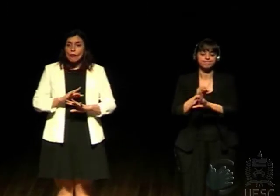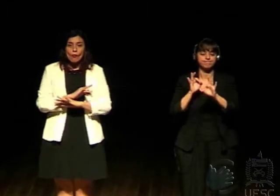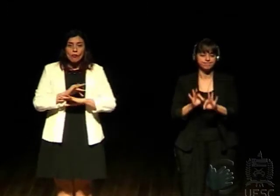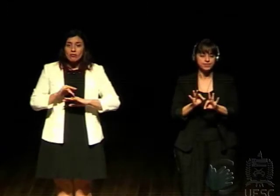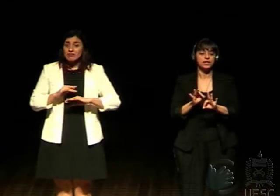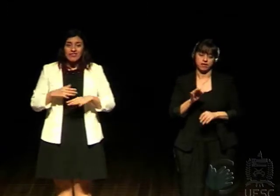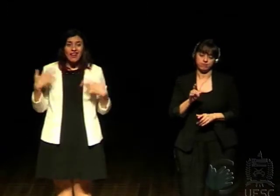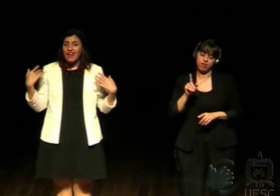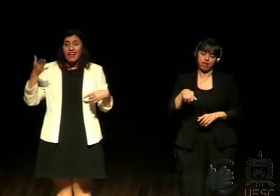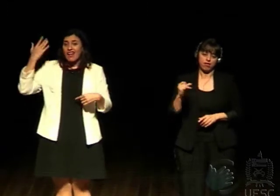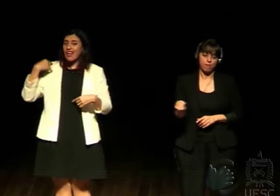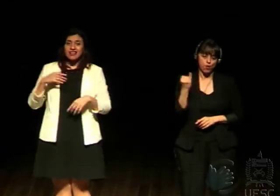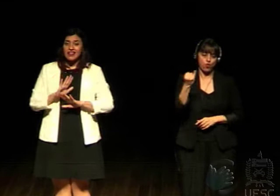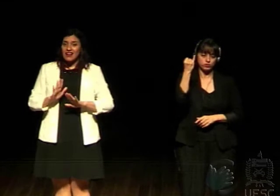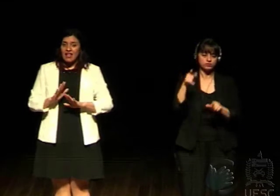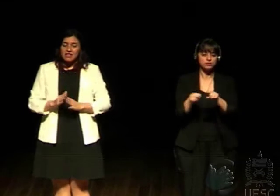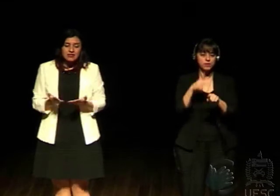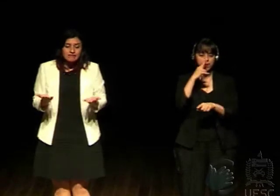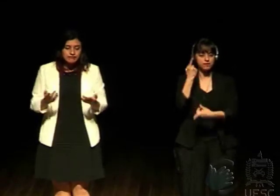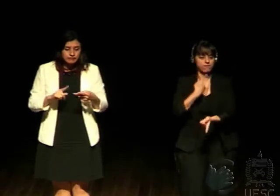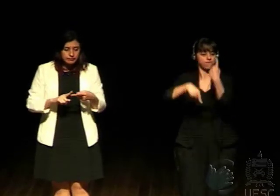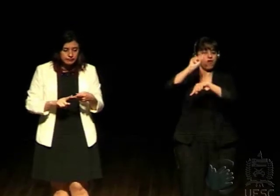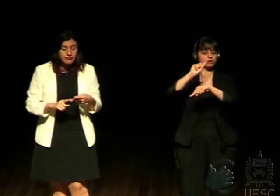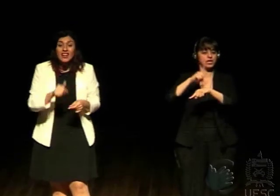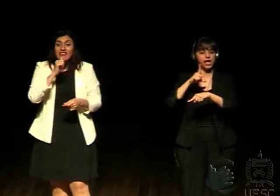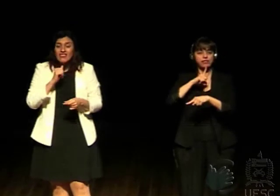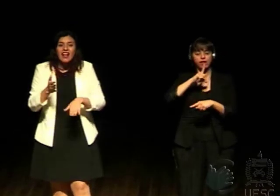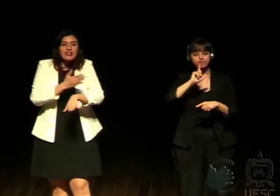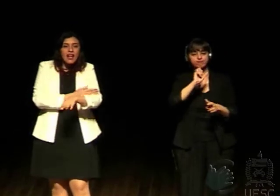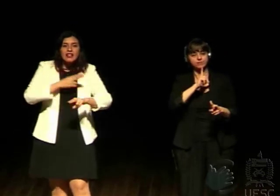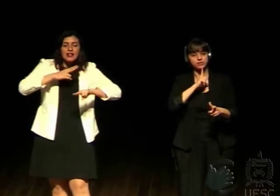fundamentalmente ha sido reaccionaria, de reacción frente a situaciones,